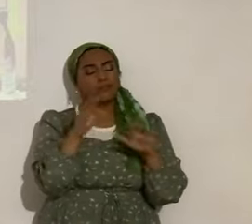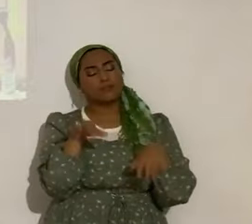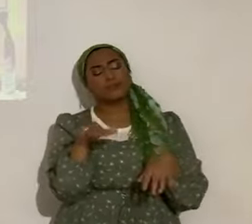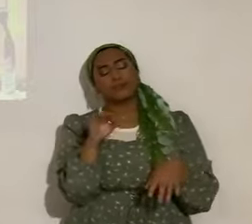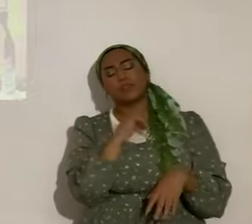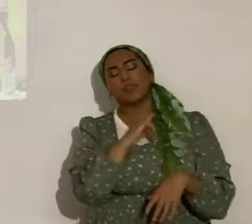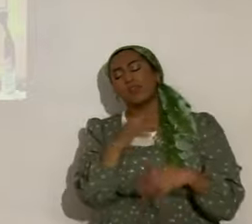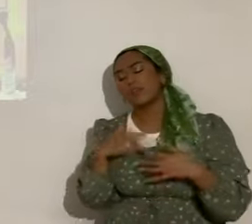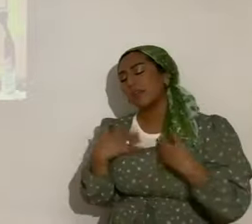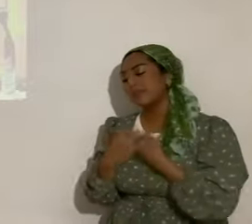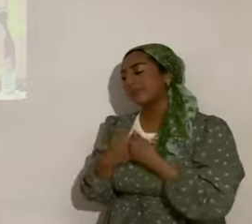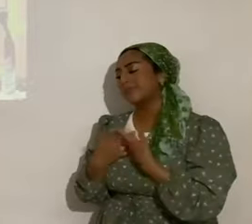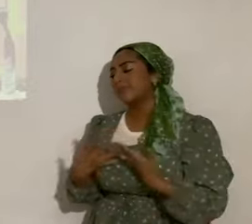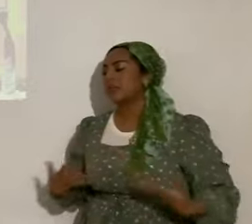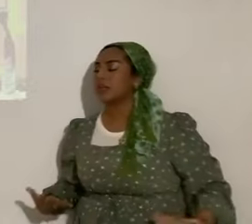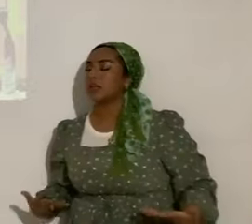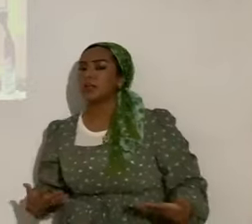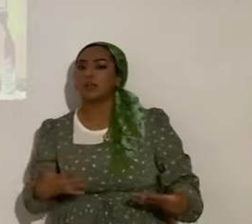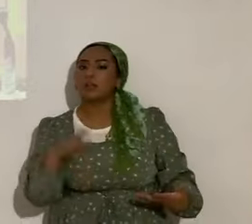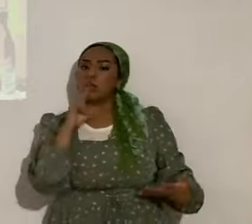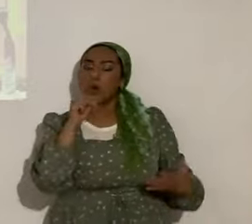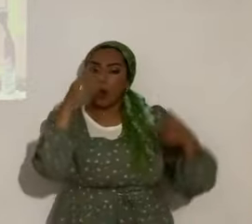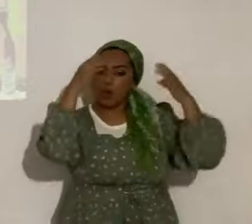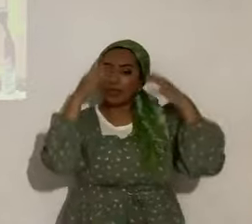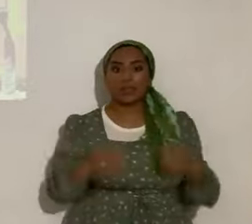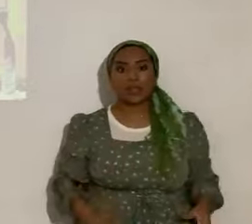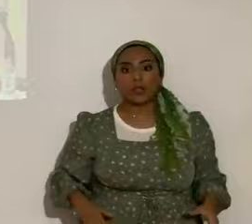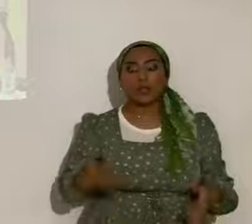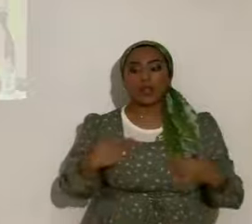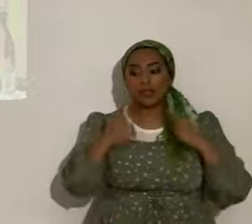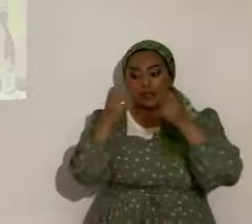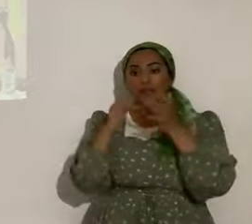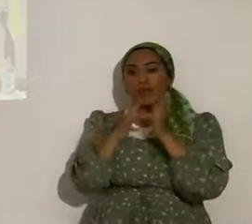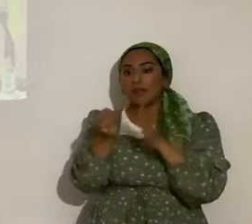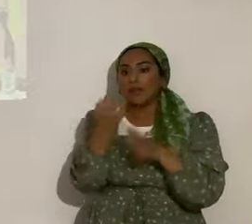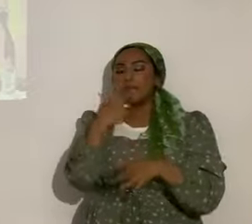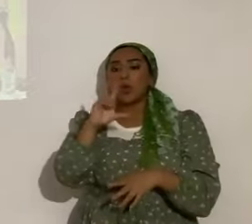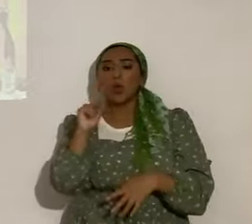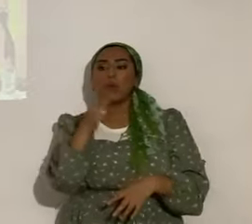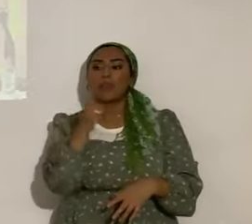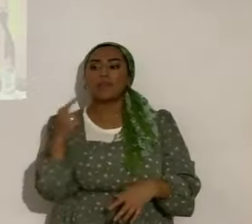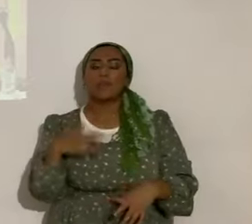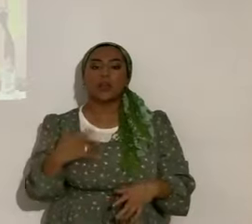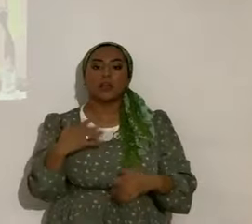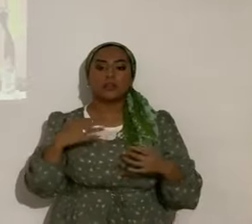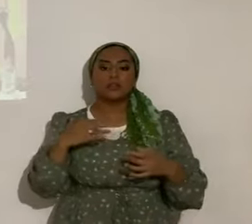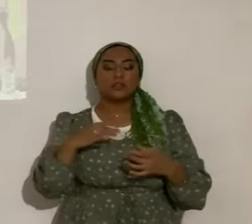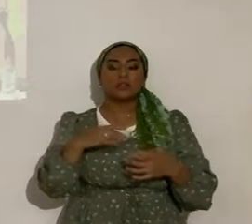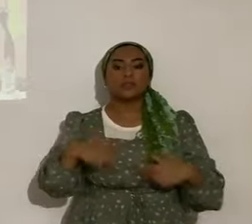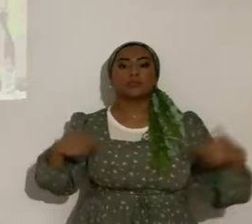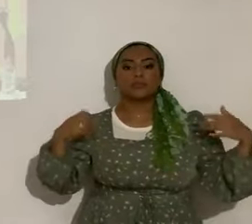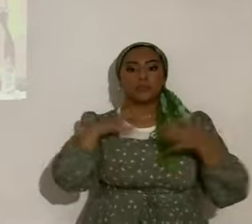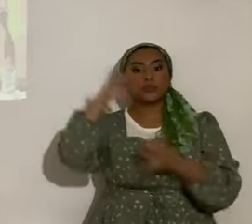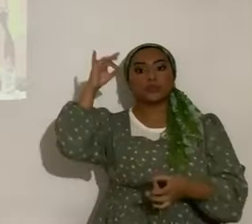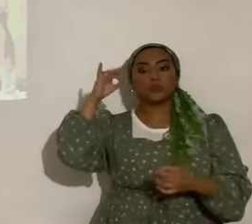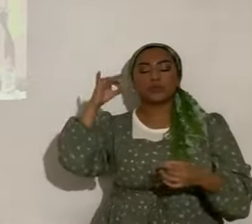me siento, sí, la verdad, muy débil, no en cuanto a lo físico, que le recete yo unas vitaminas, no, sino en cuanto a lo espiritual. Un